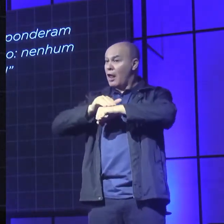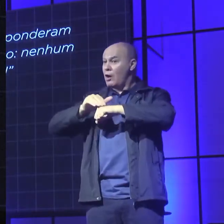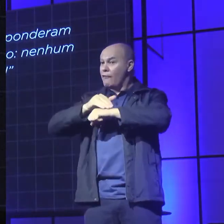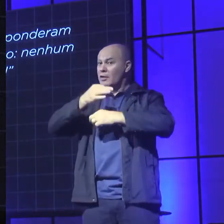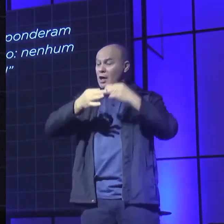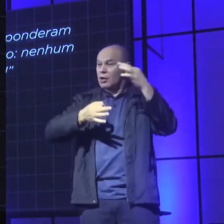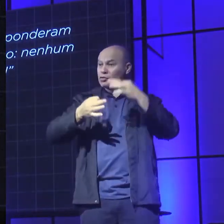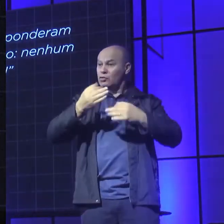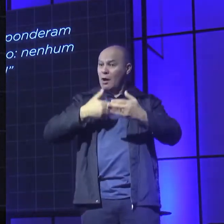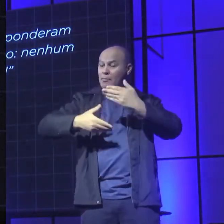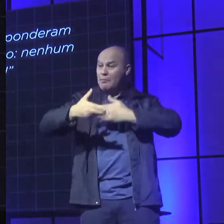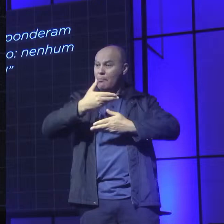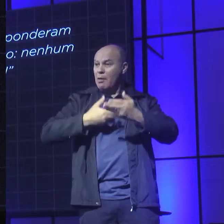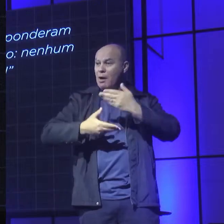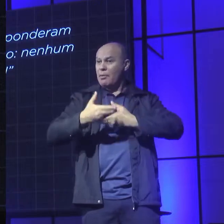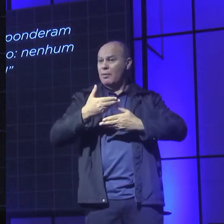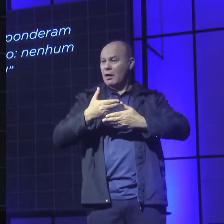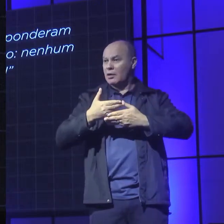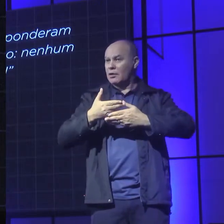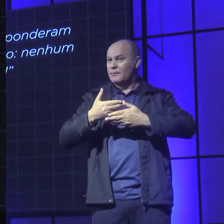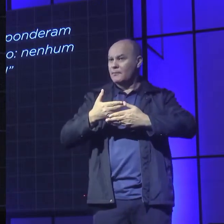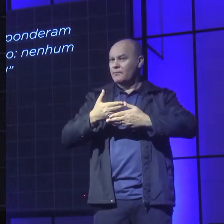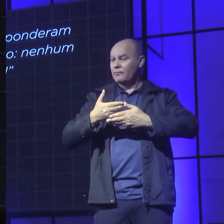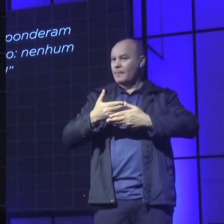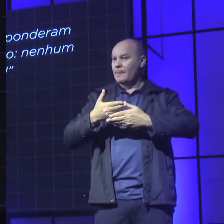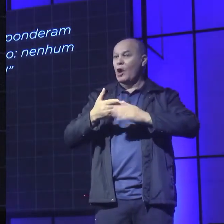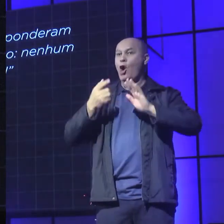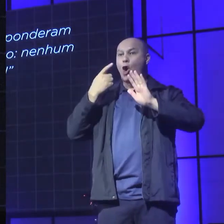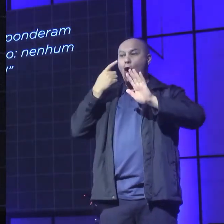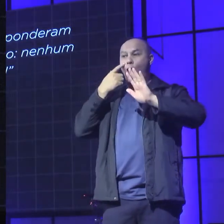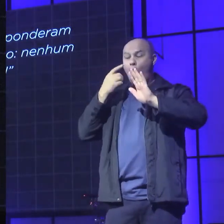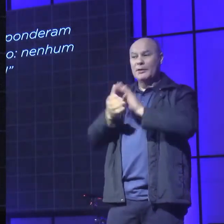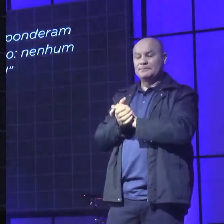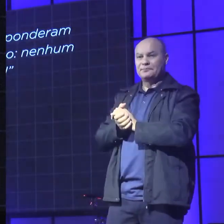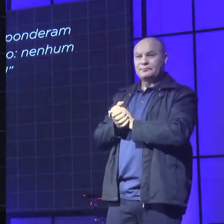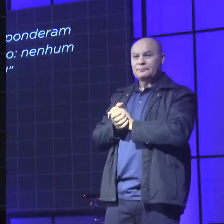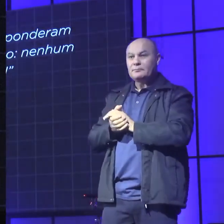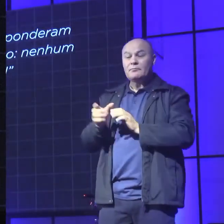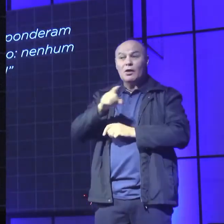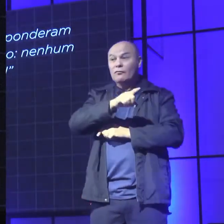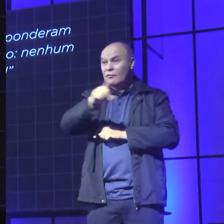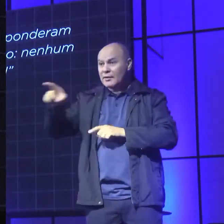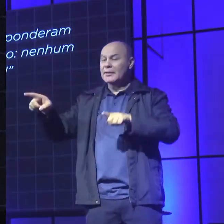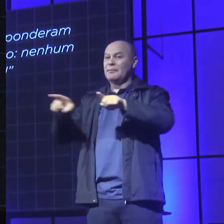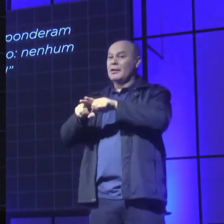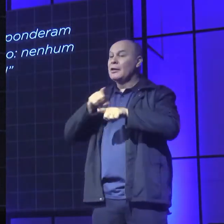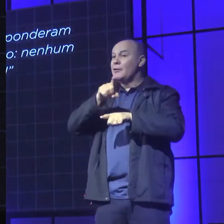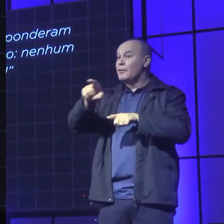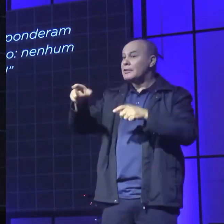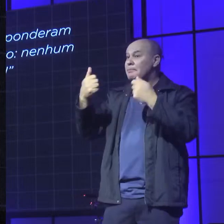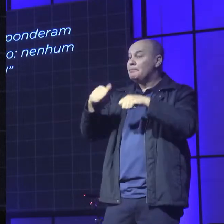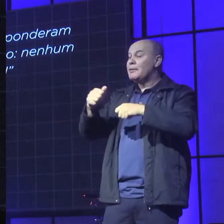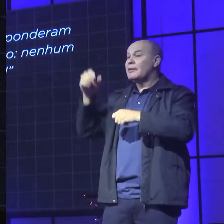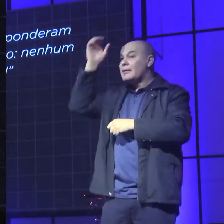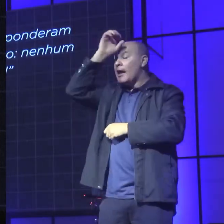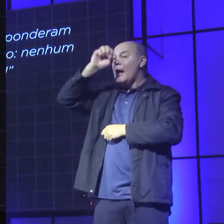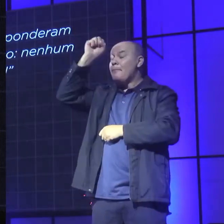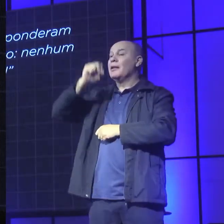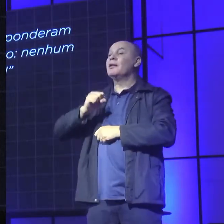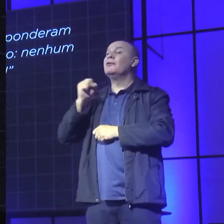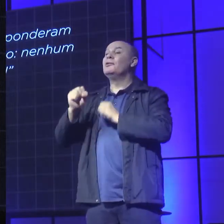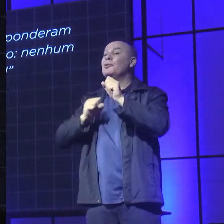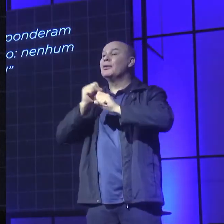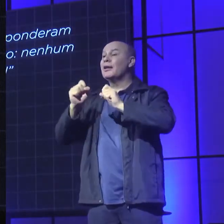Não minta para você mesmo a respeito do com quem você anda. Quem são os seus amigos que te